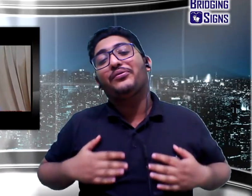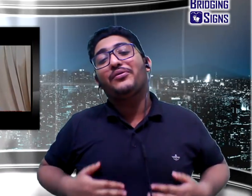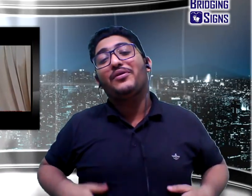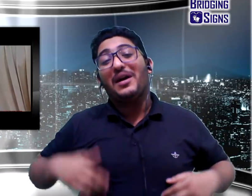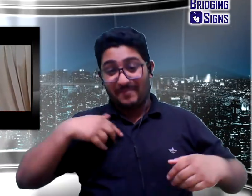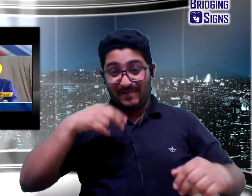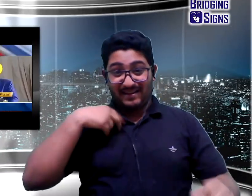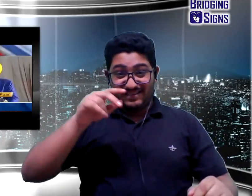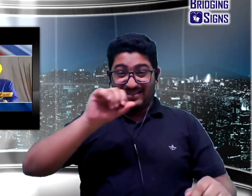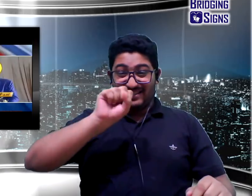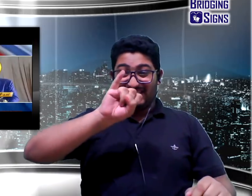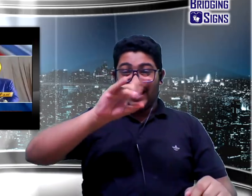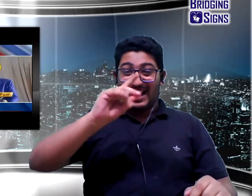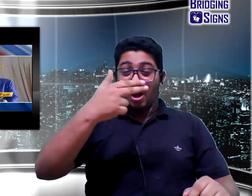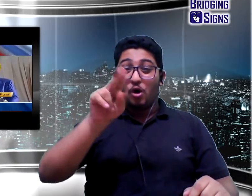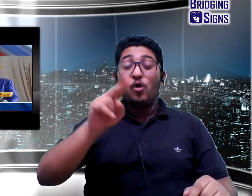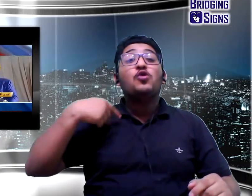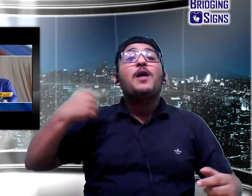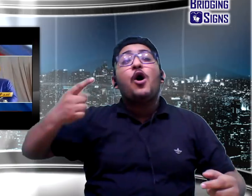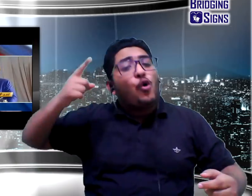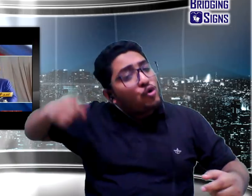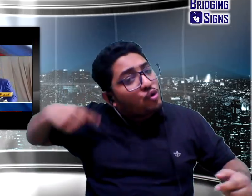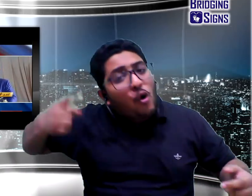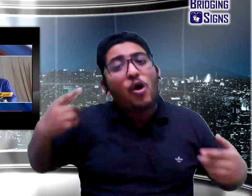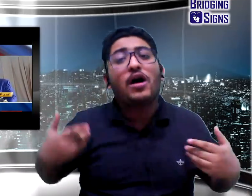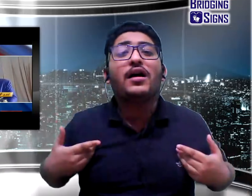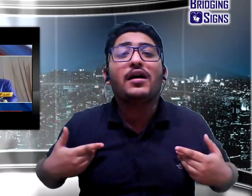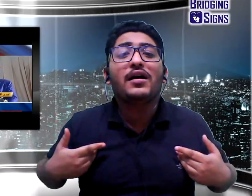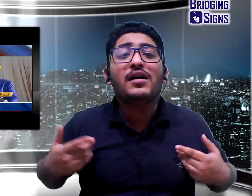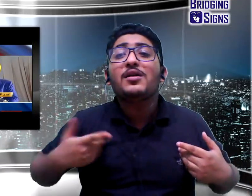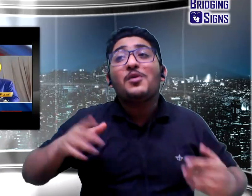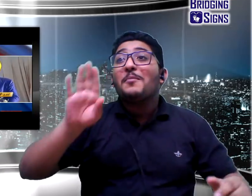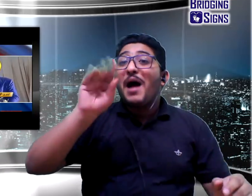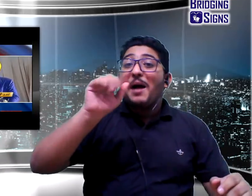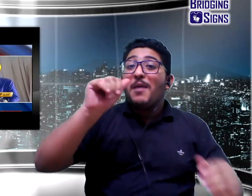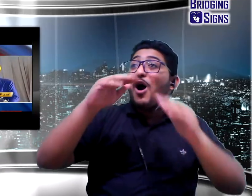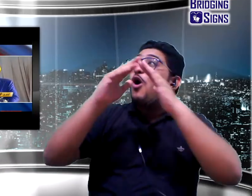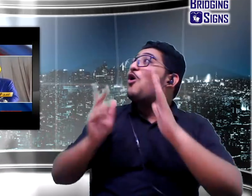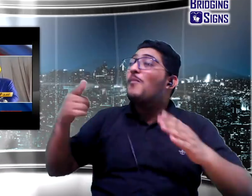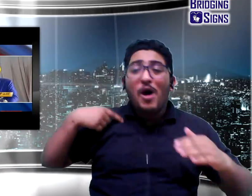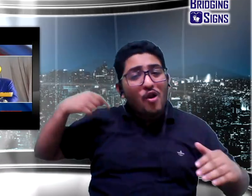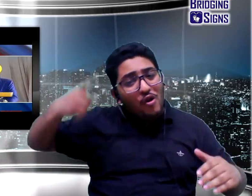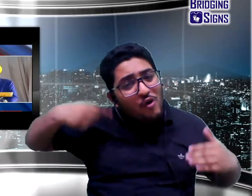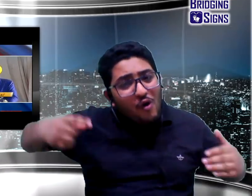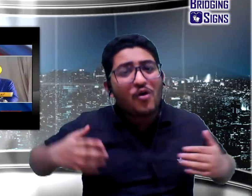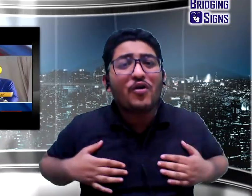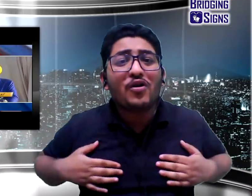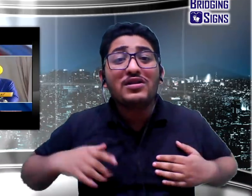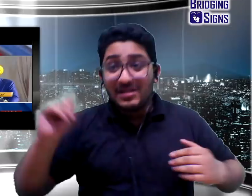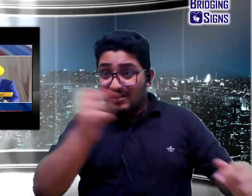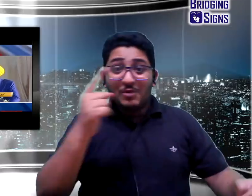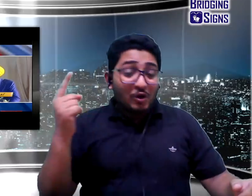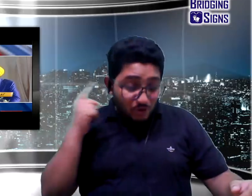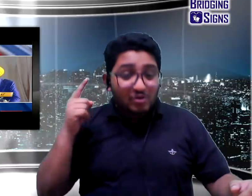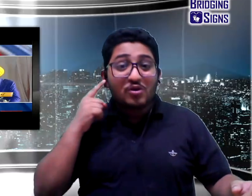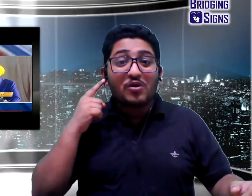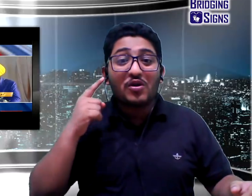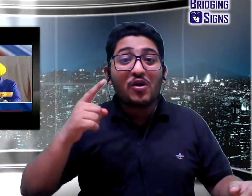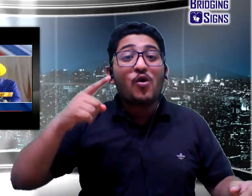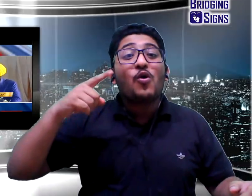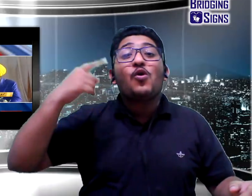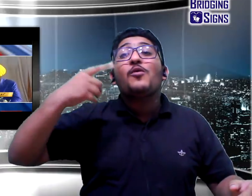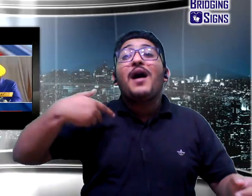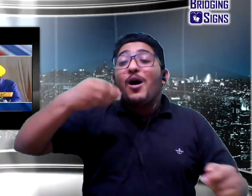सिद्धू ते बाबे दे घर दा नौकर है, बाबे दे घर दा चाकर है, होर सुनो इस बाबे दे घर